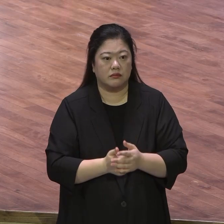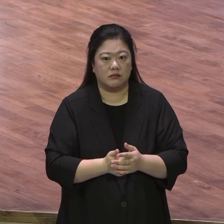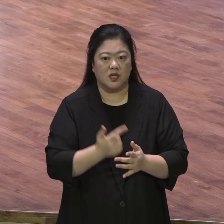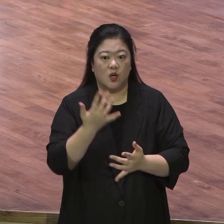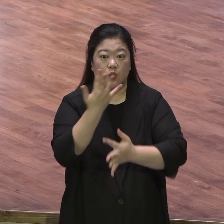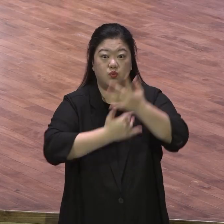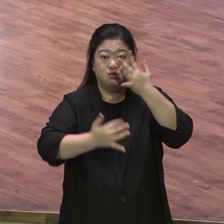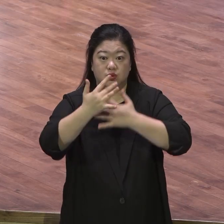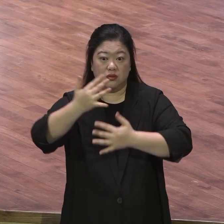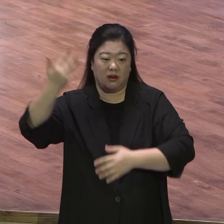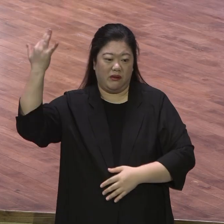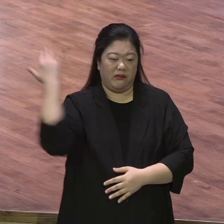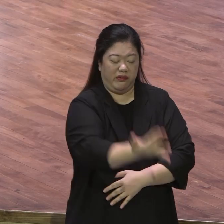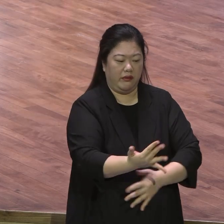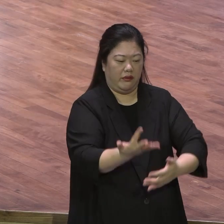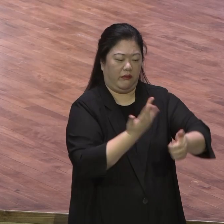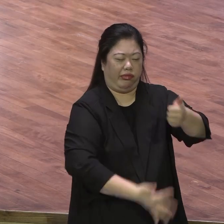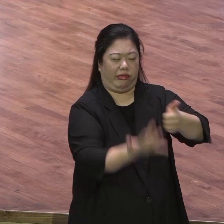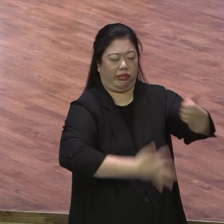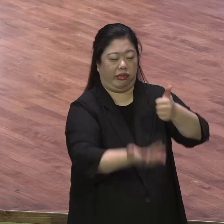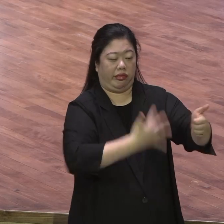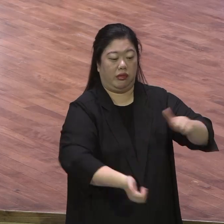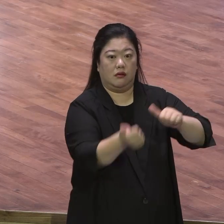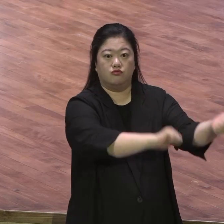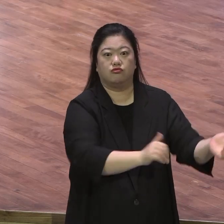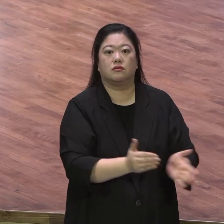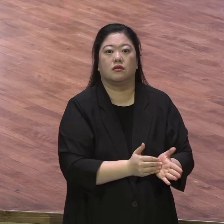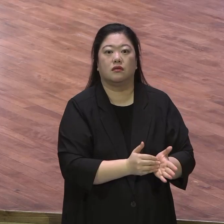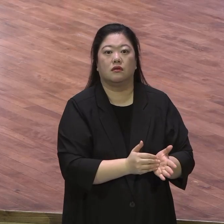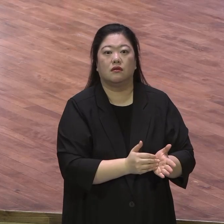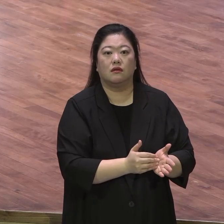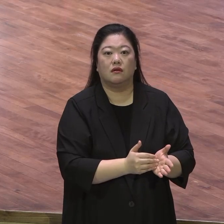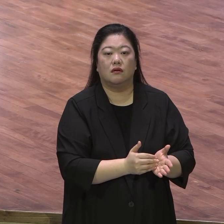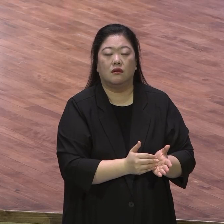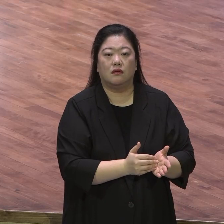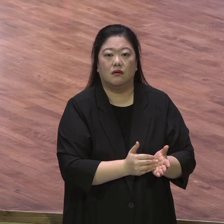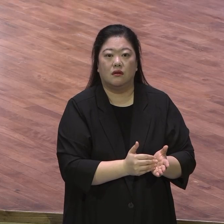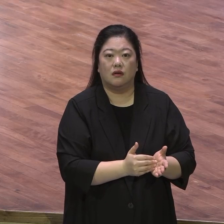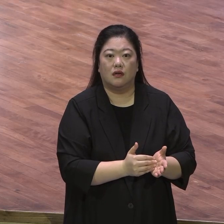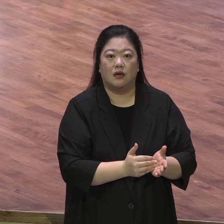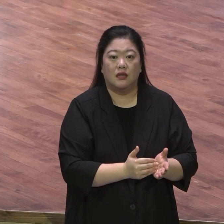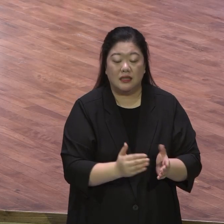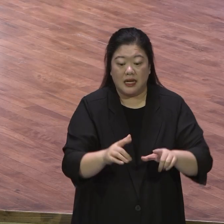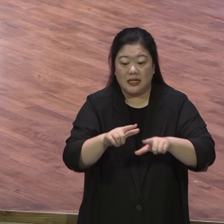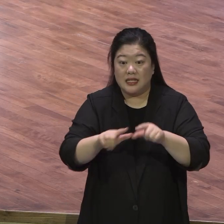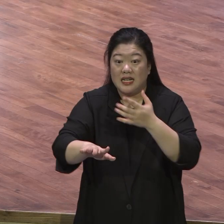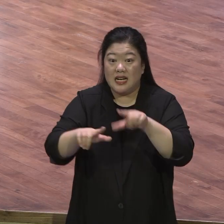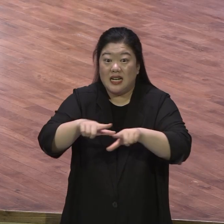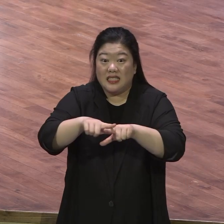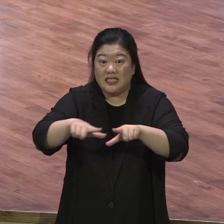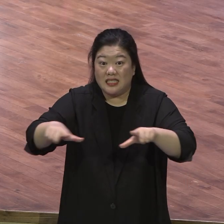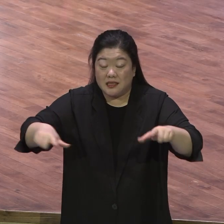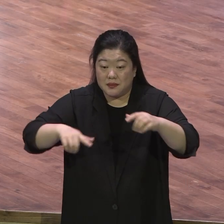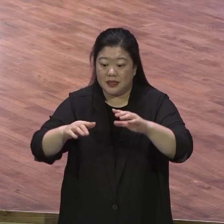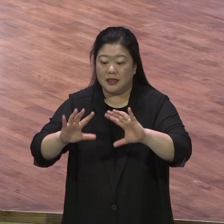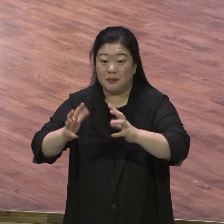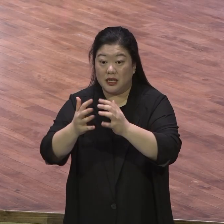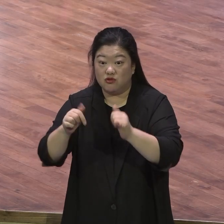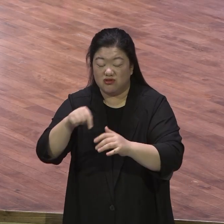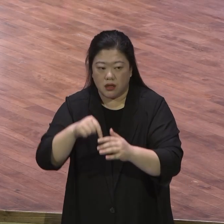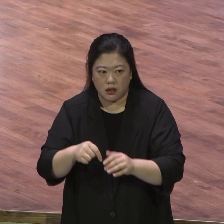버렸어요 그런데 일부 백성들 중에 이런 고라 무리들은 무리를 따르던 사람들이